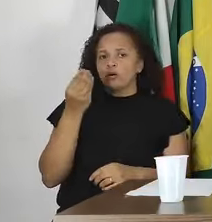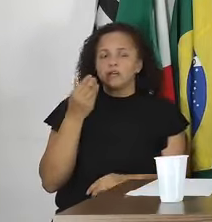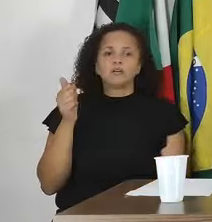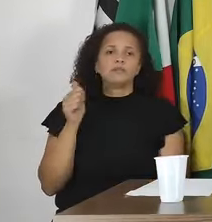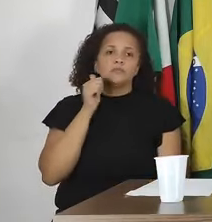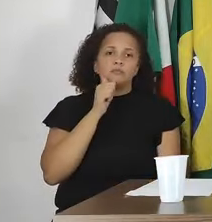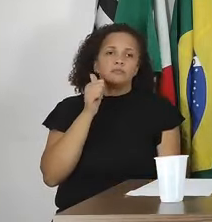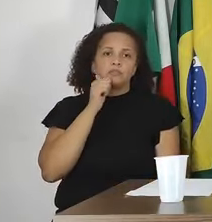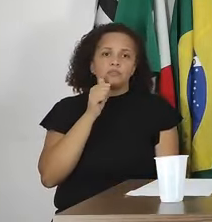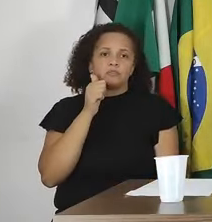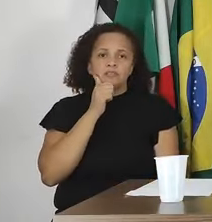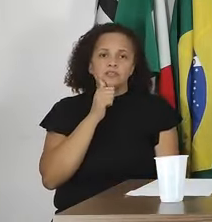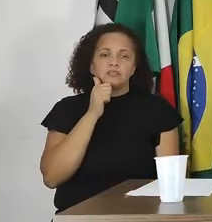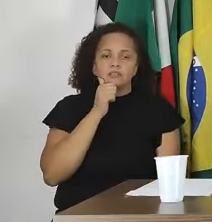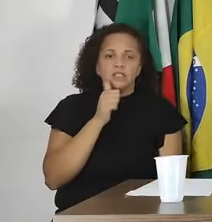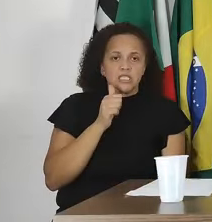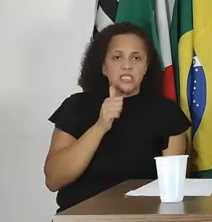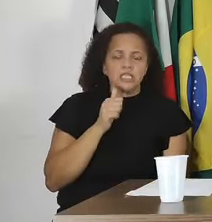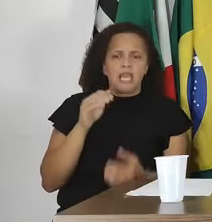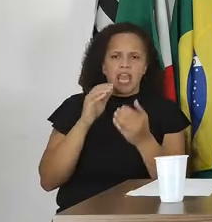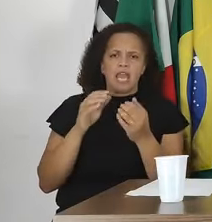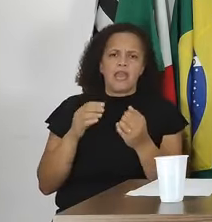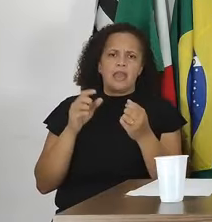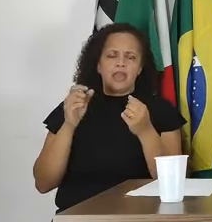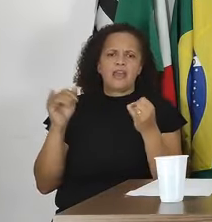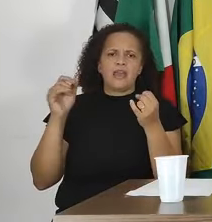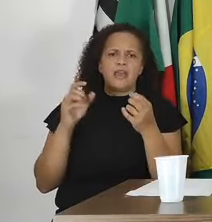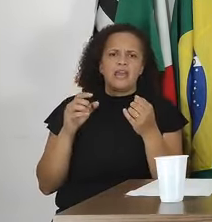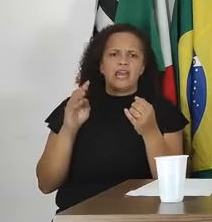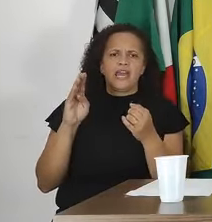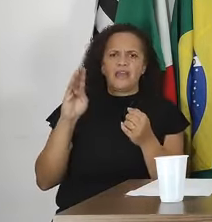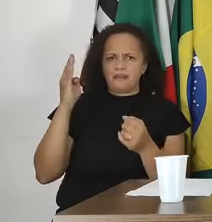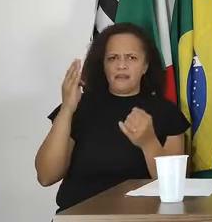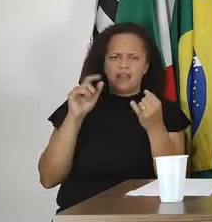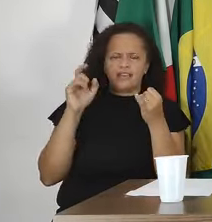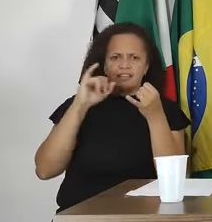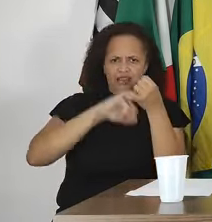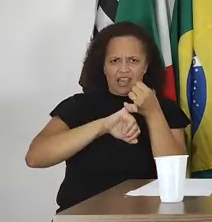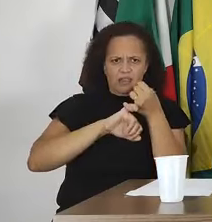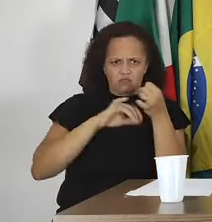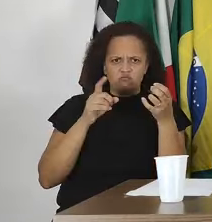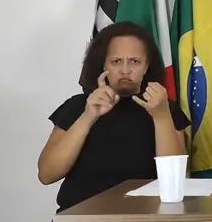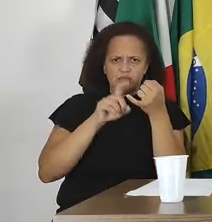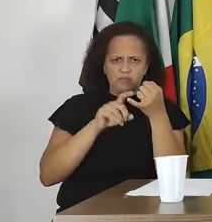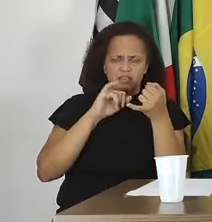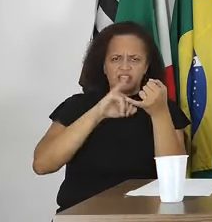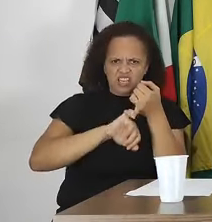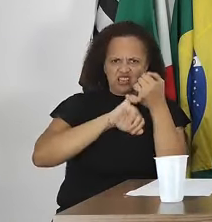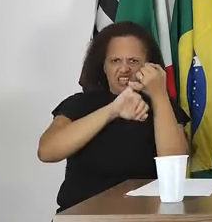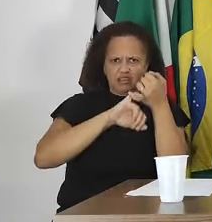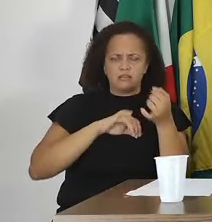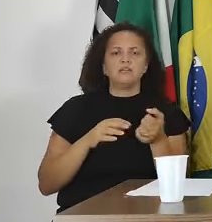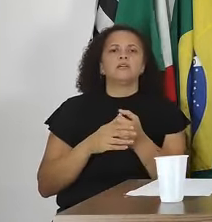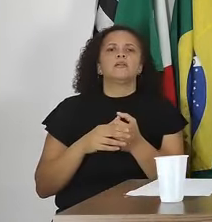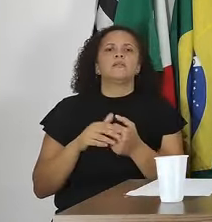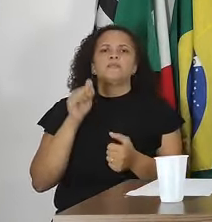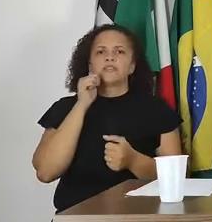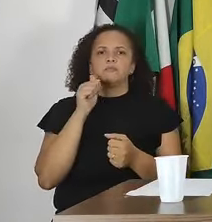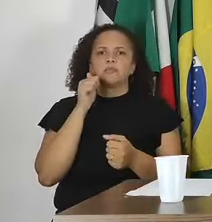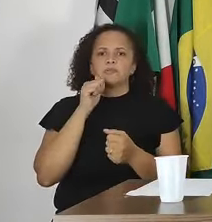banco. E ali todo mundo começou a apontar. E até hoje ele está afastado dos caminhos do Senhor. Ele não detesta